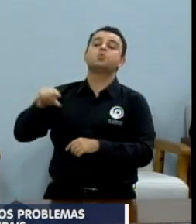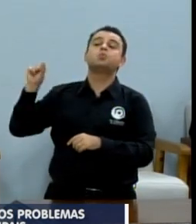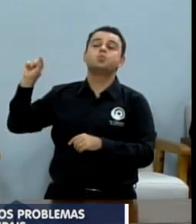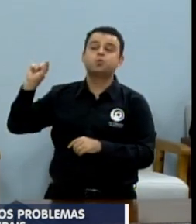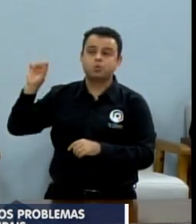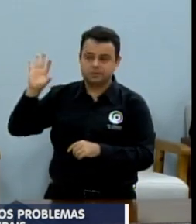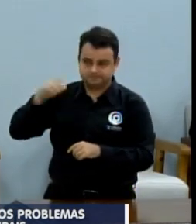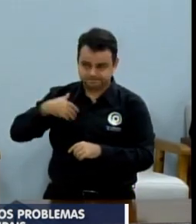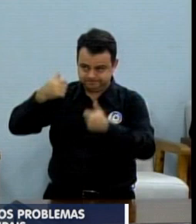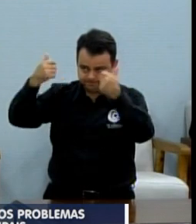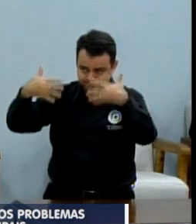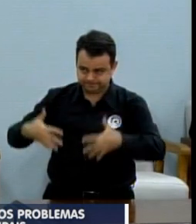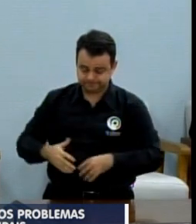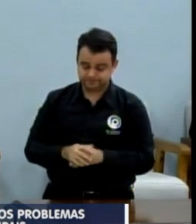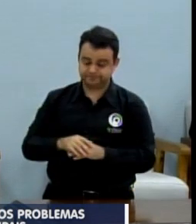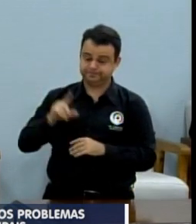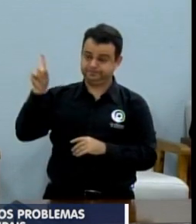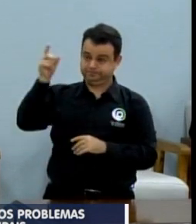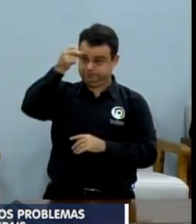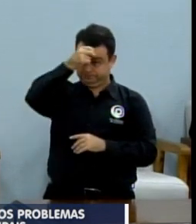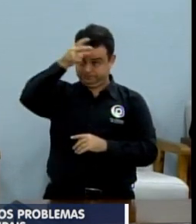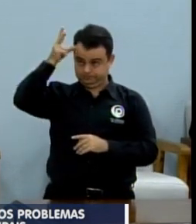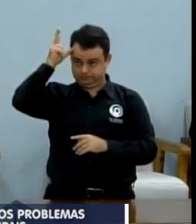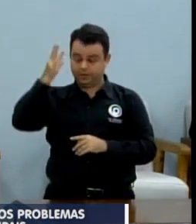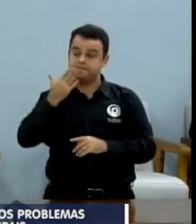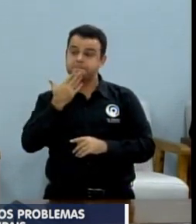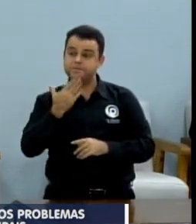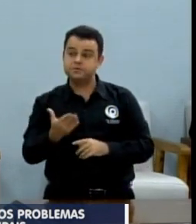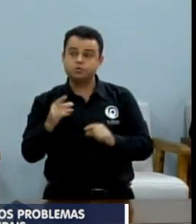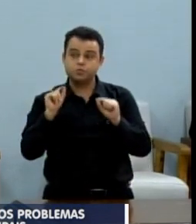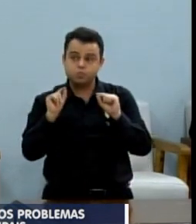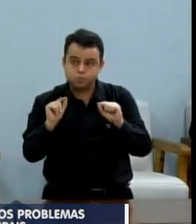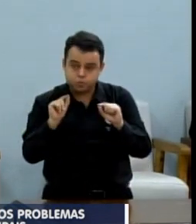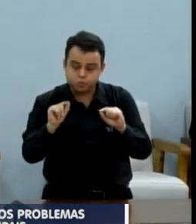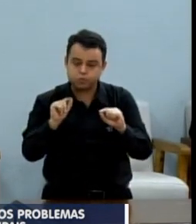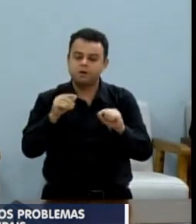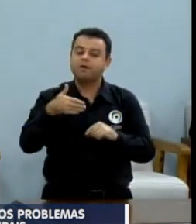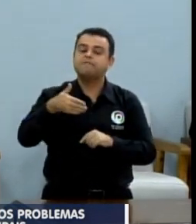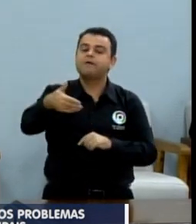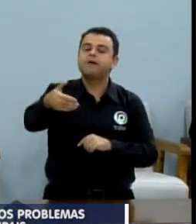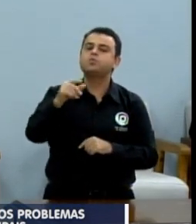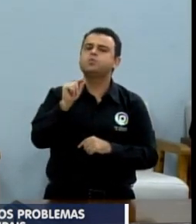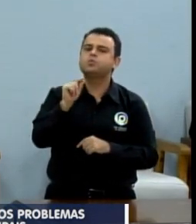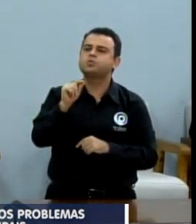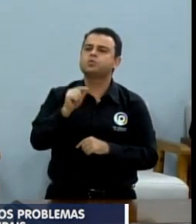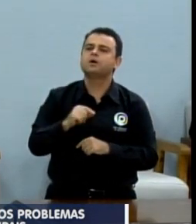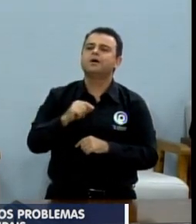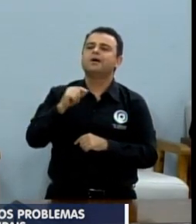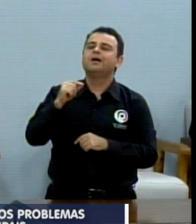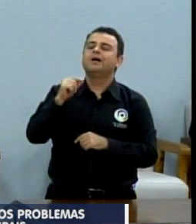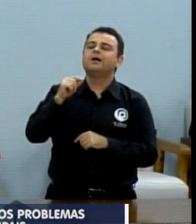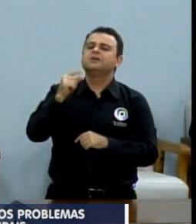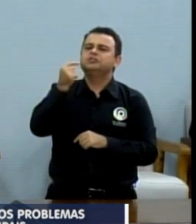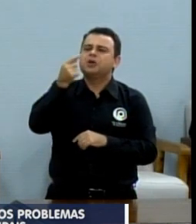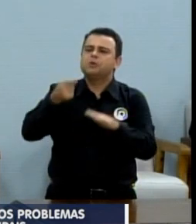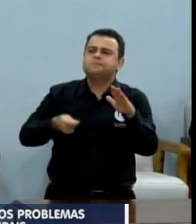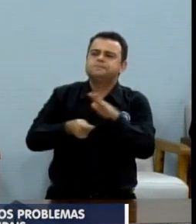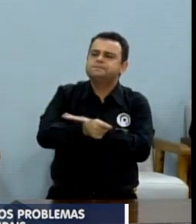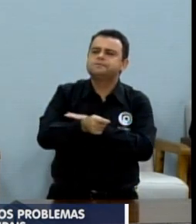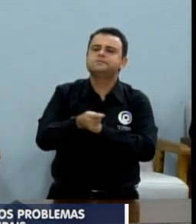ele pediu autorização e vai contratar 300 milhões de financiamento